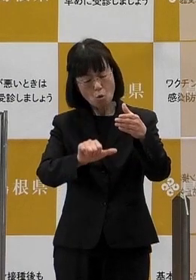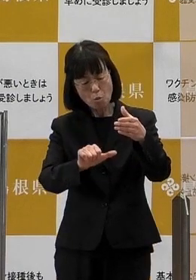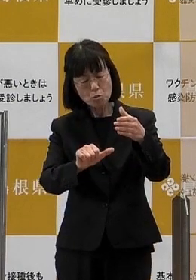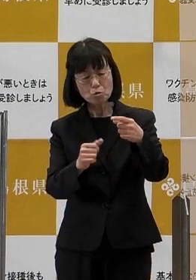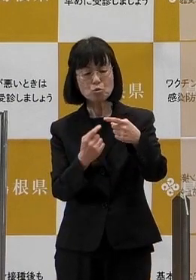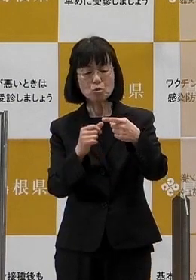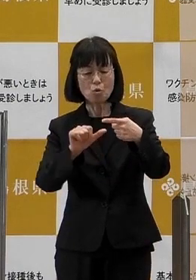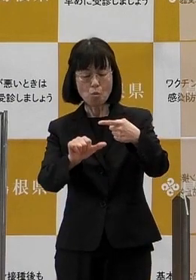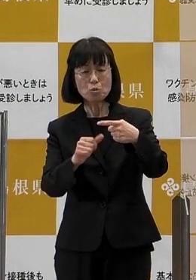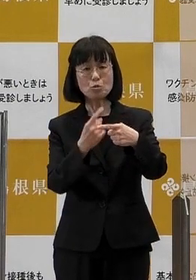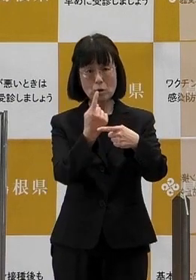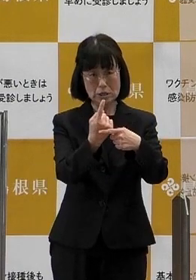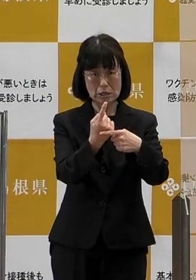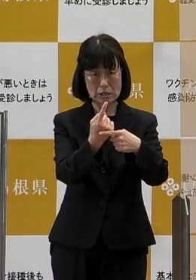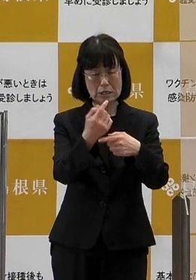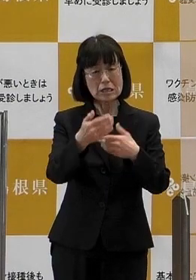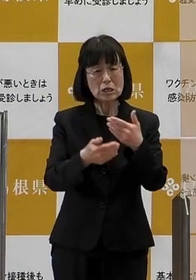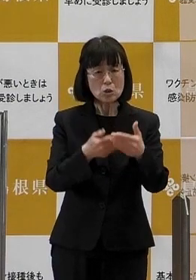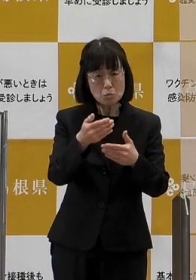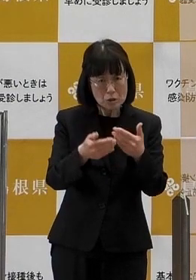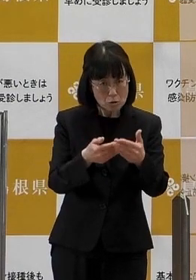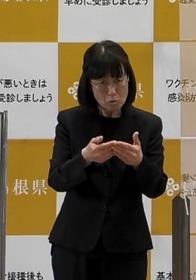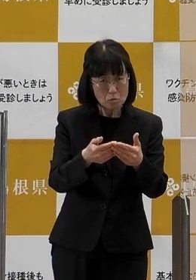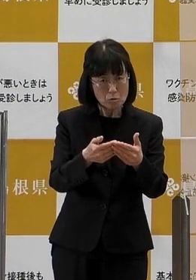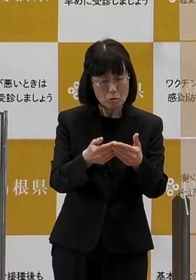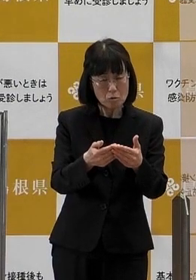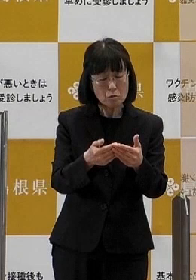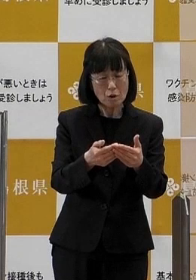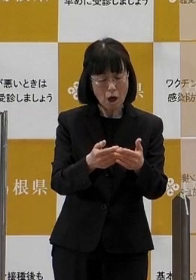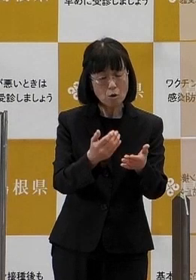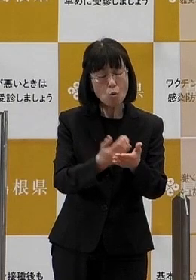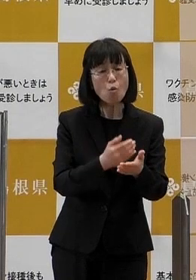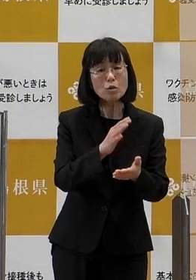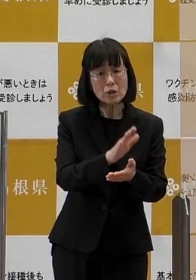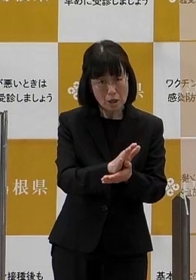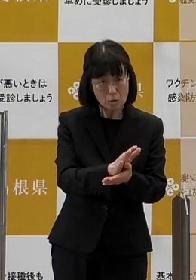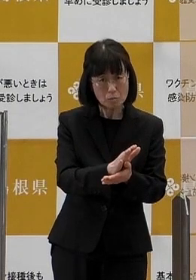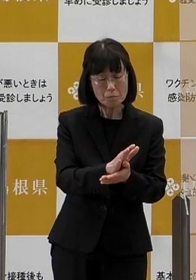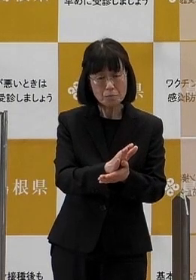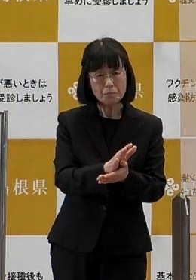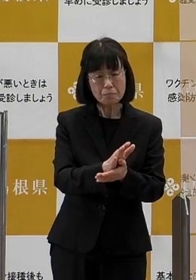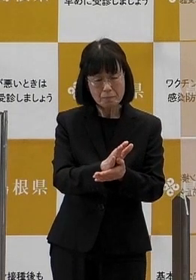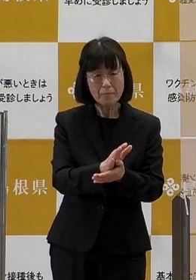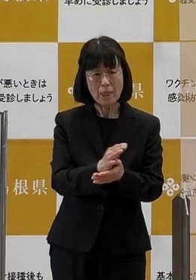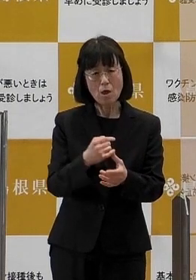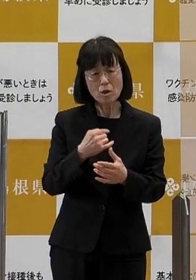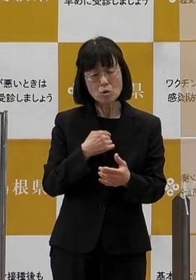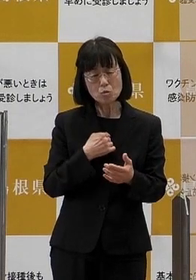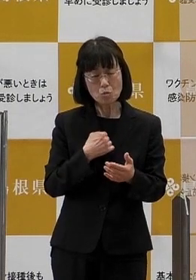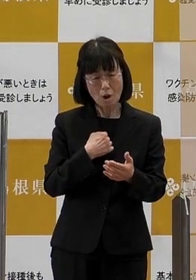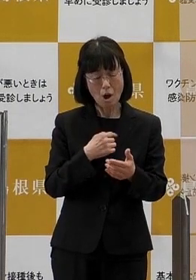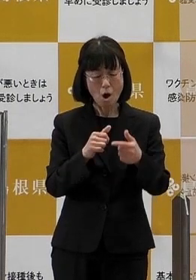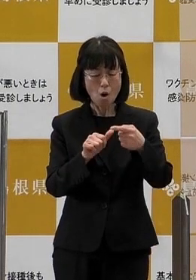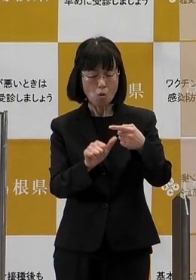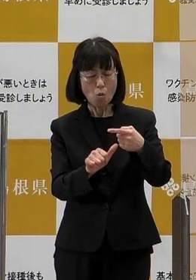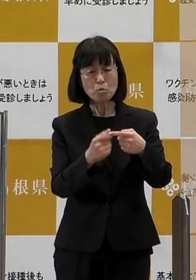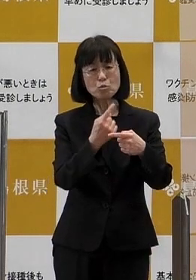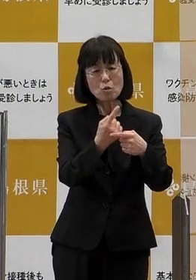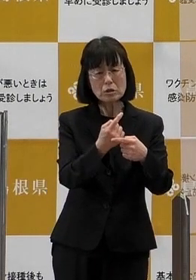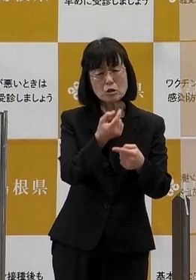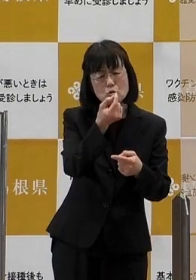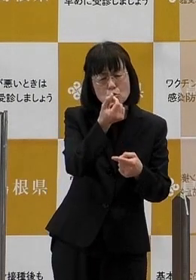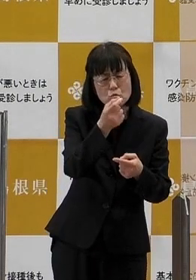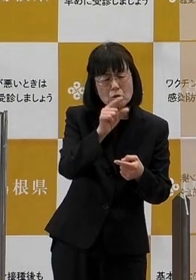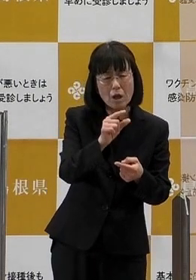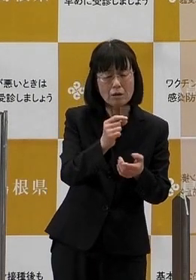る。私は5分の1しか残ってないと見る。松江市さんは5分の1も残ってると見られてる。ちょ